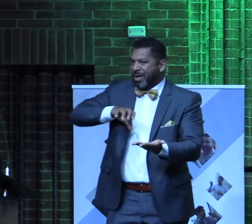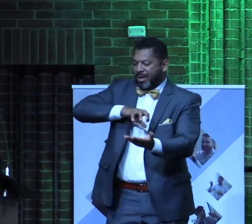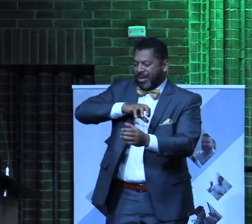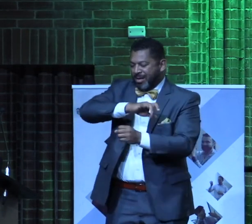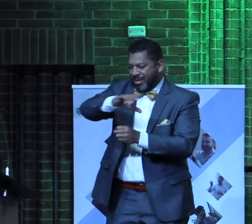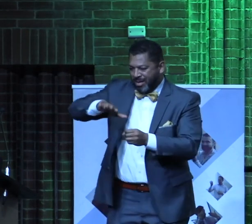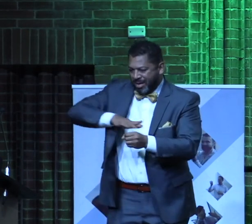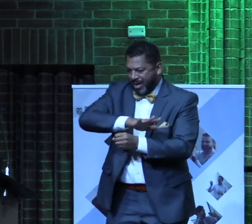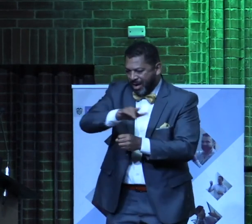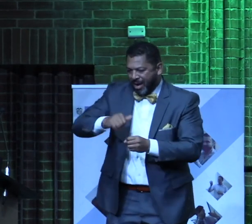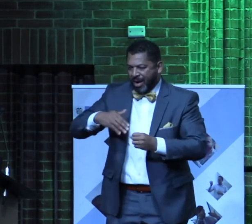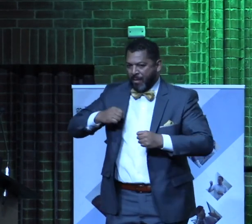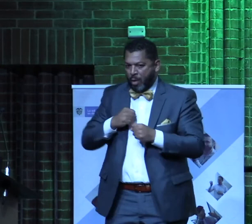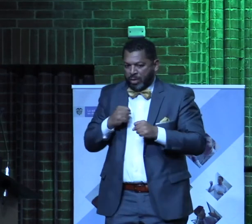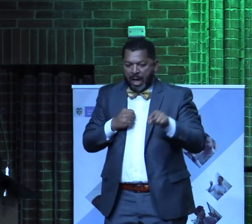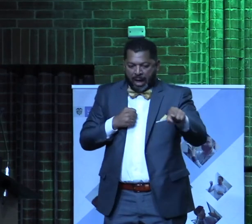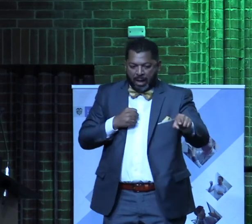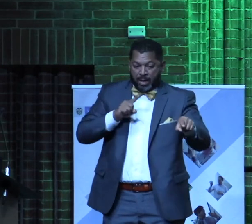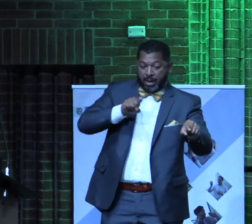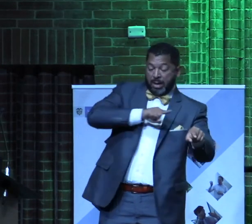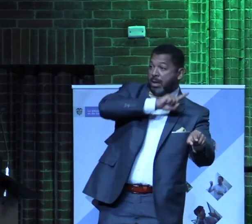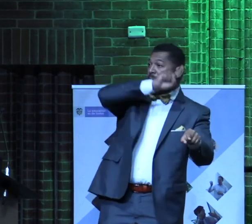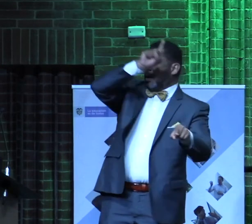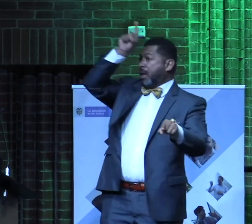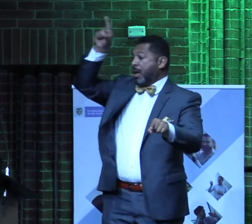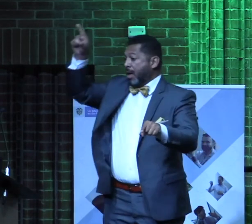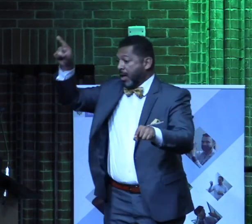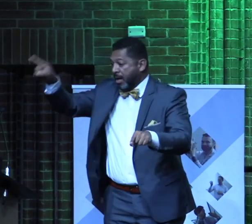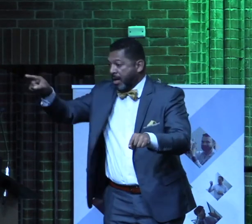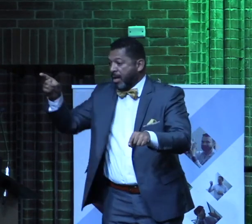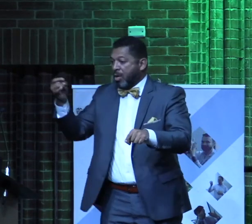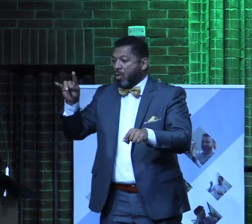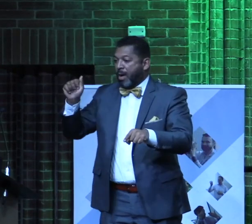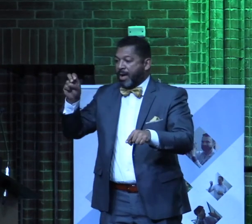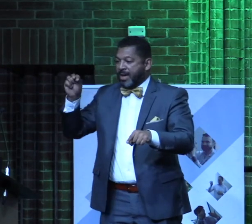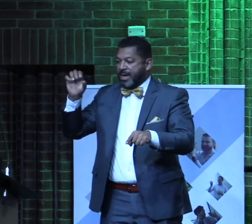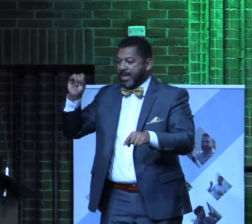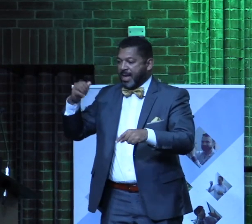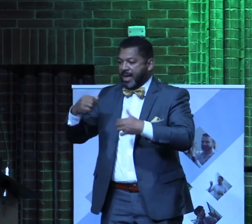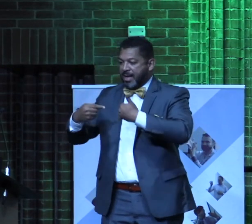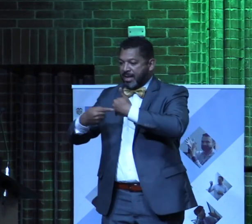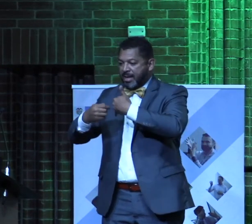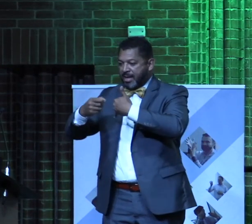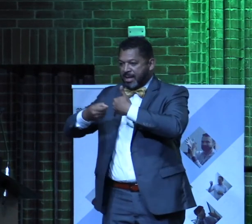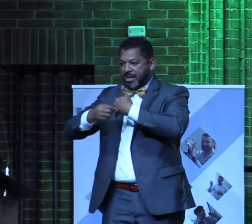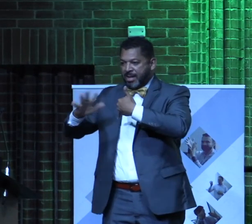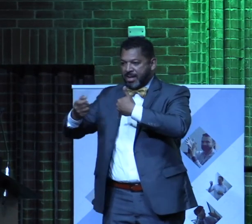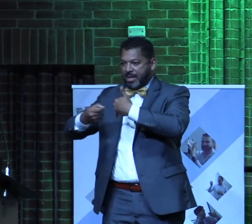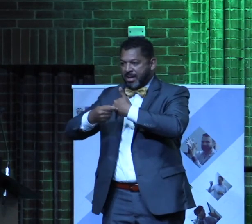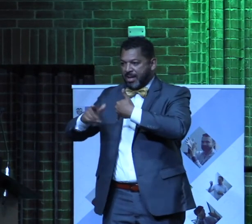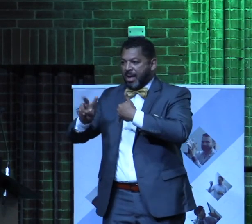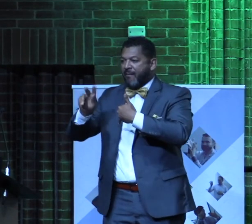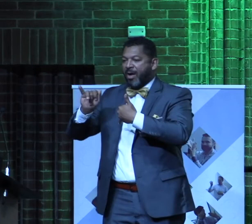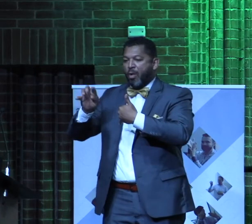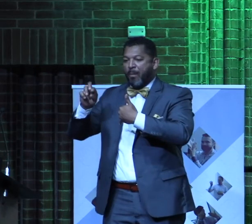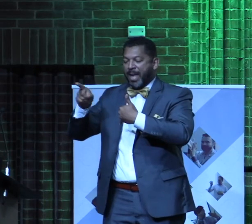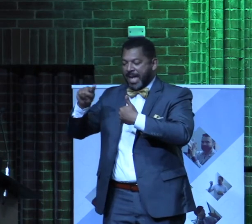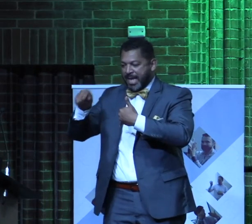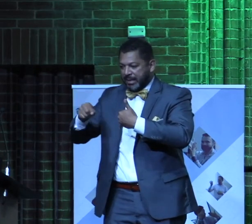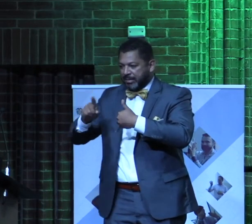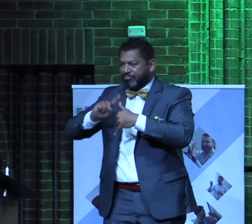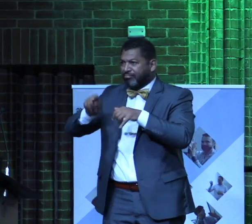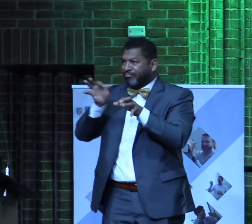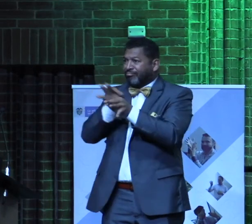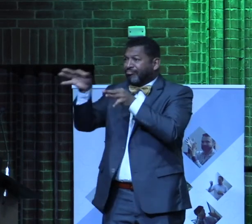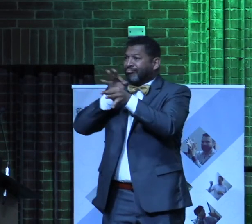Bogotá, y otra cosa es ir a hablar de discapacidad en Guainía, en el Guaviare, en el Baupés, en donde